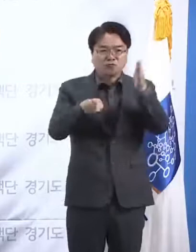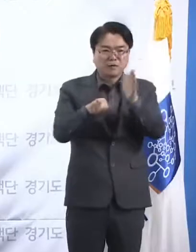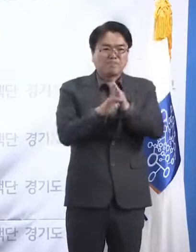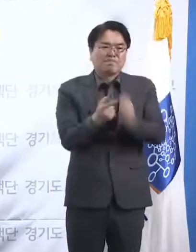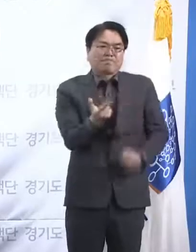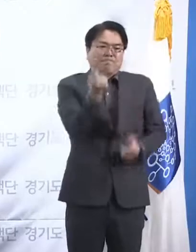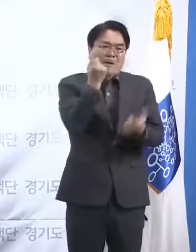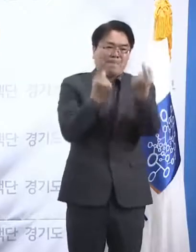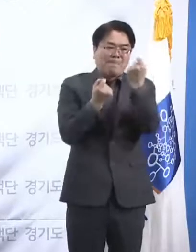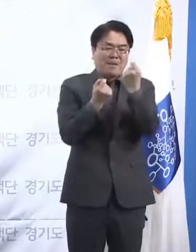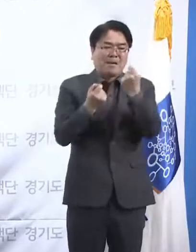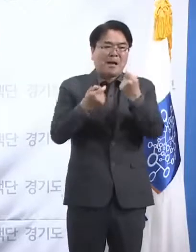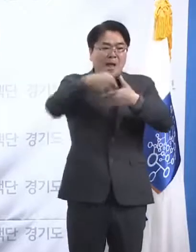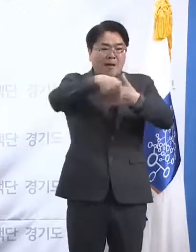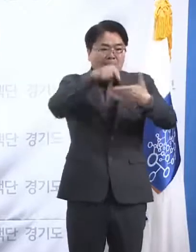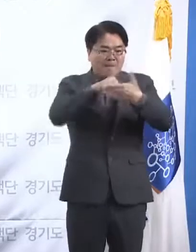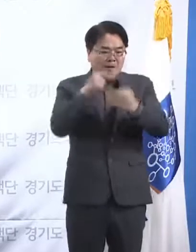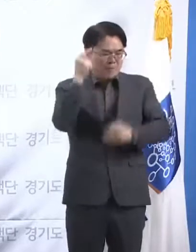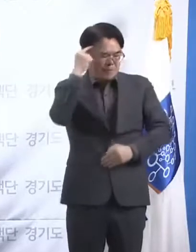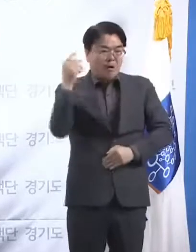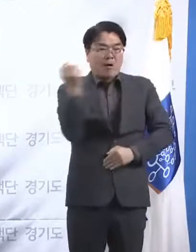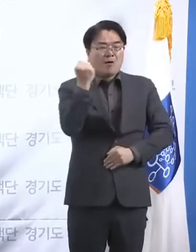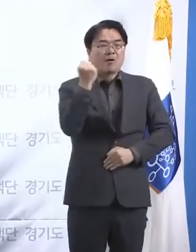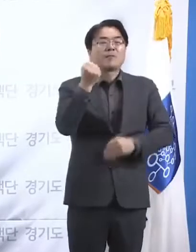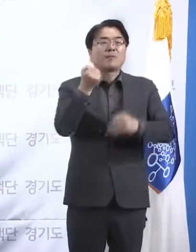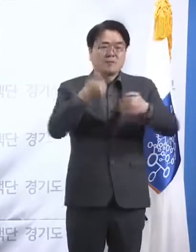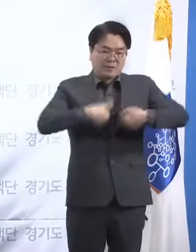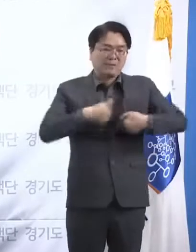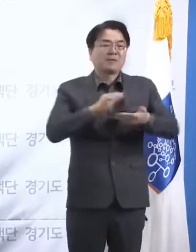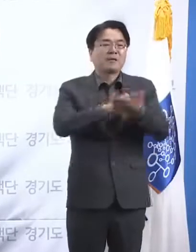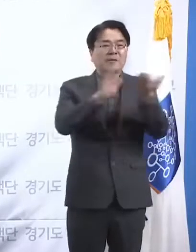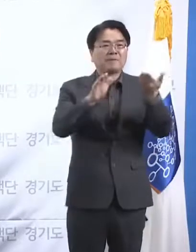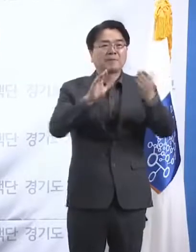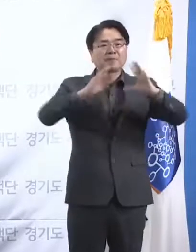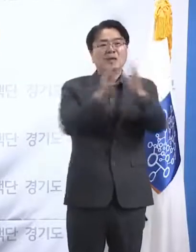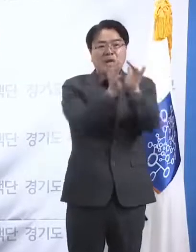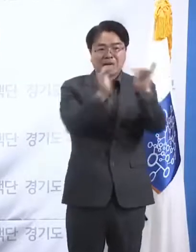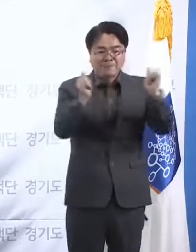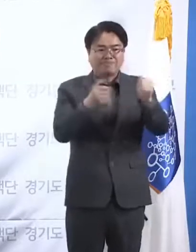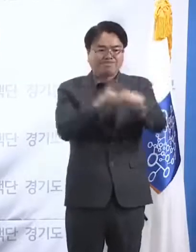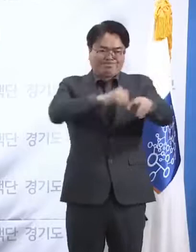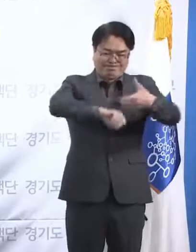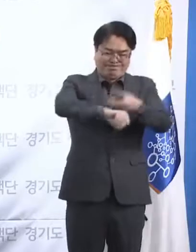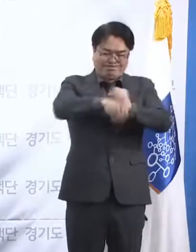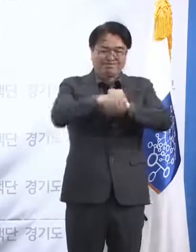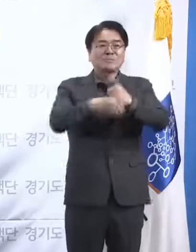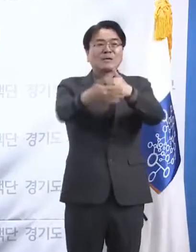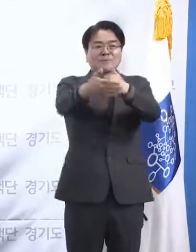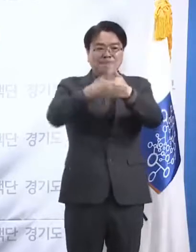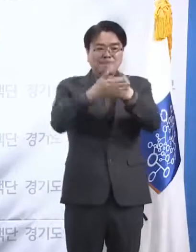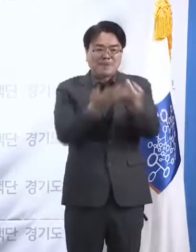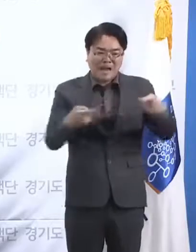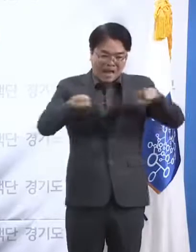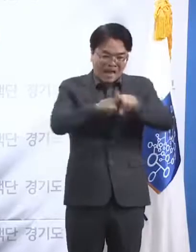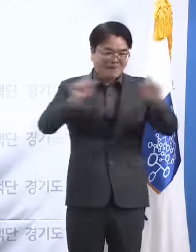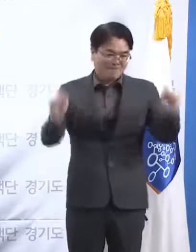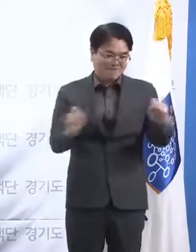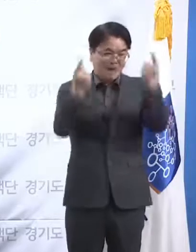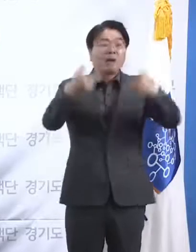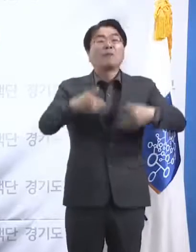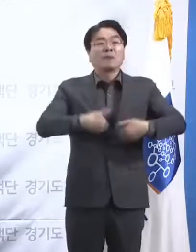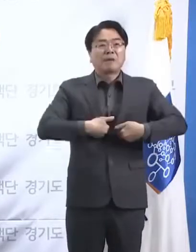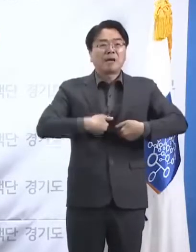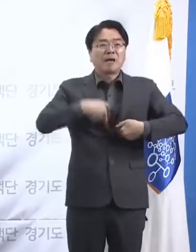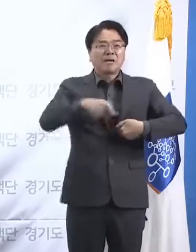한시라도 경각심을 늦춰서는 안 됩니다. 국민 여러분의 적극적인 협조가 수반되어야만